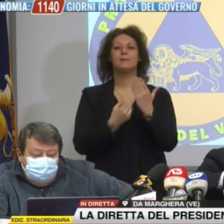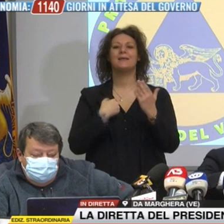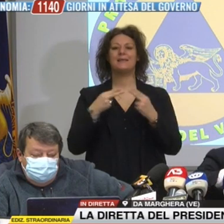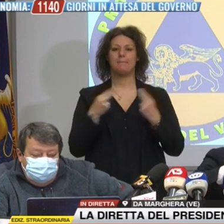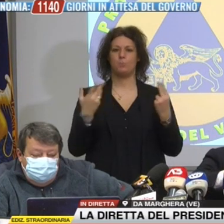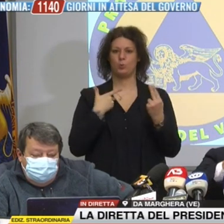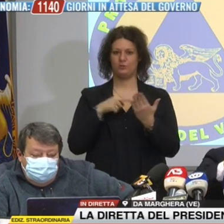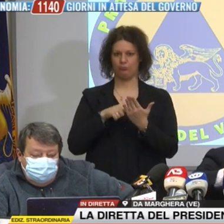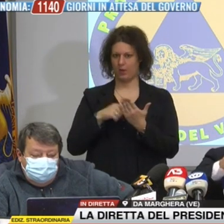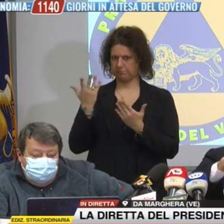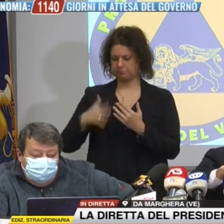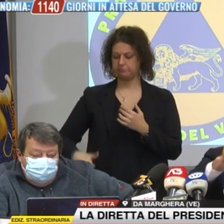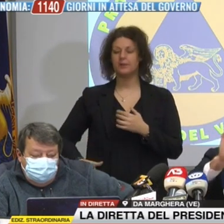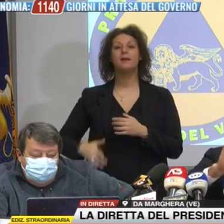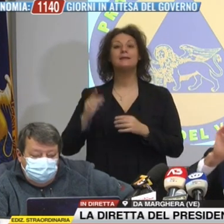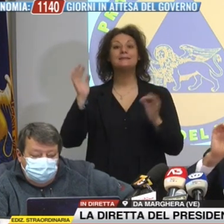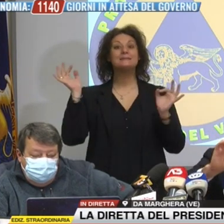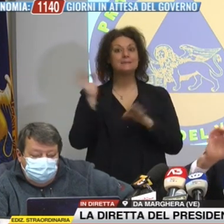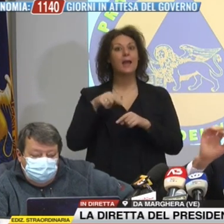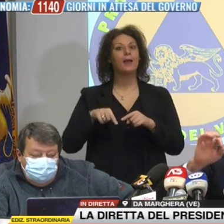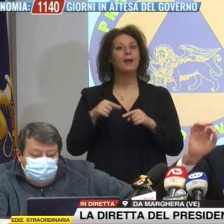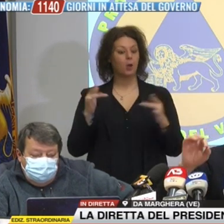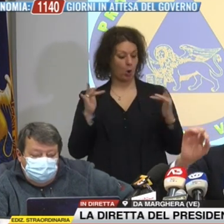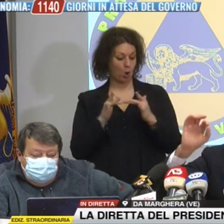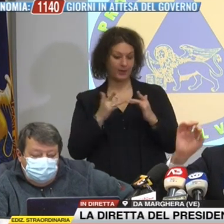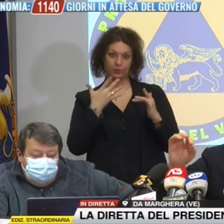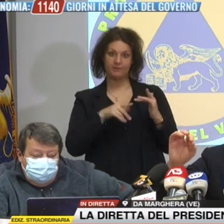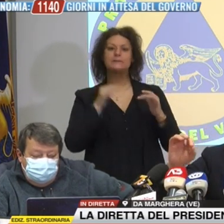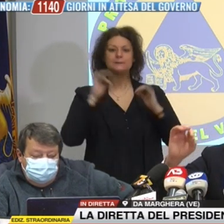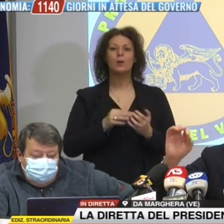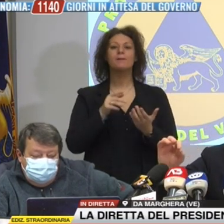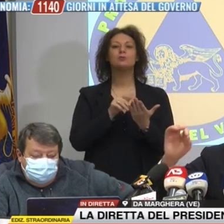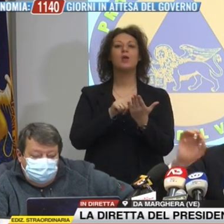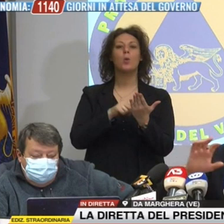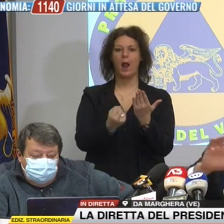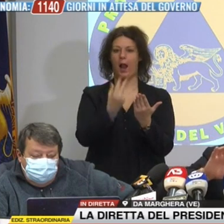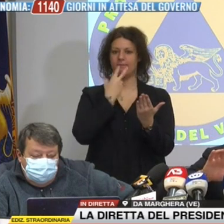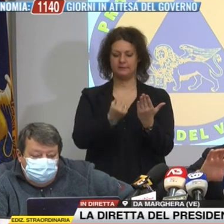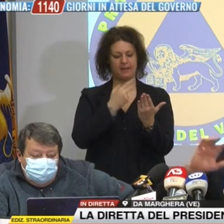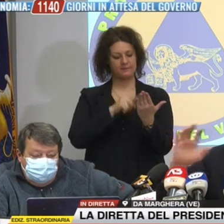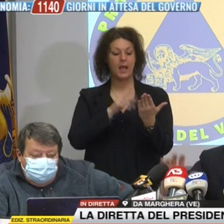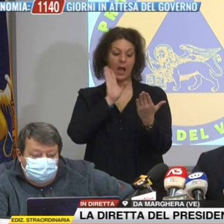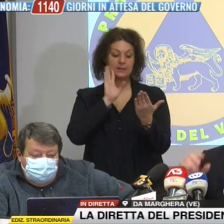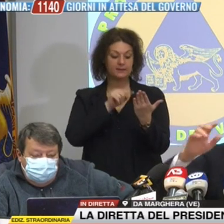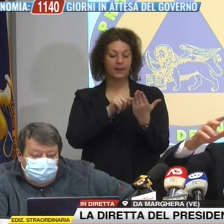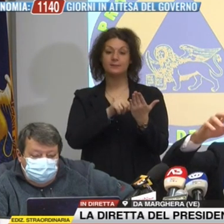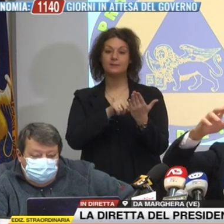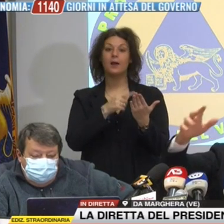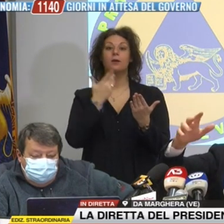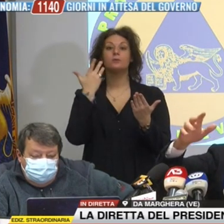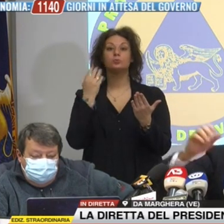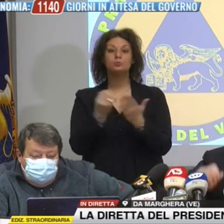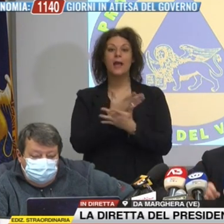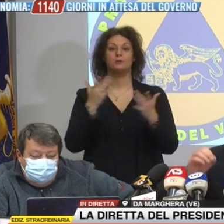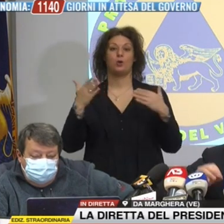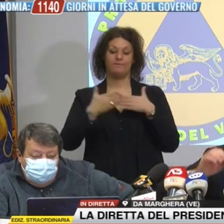questa signora, gli avrebbe detto lei ha avuto un contatto stretto perché è stata più di 15 minuti a vicina a una persona per meno di 2 metri il giorno